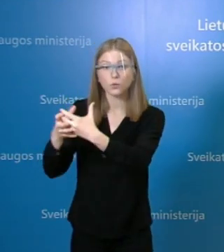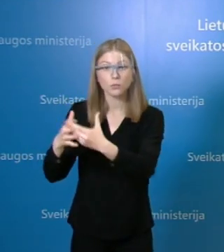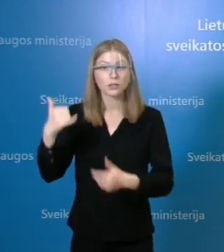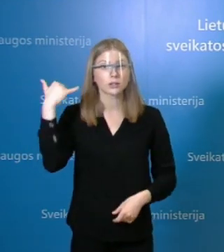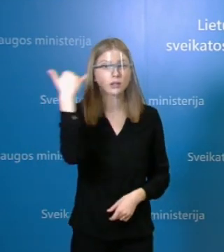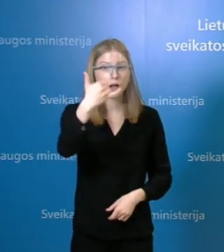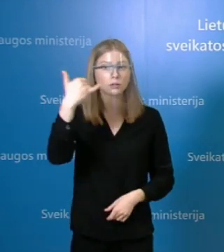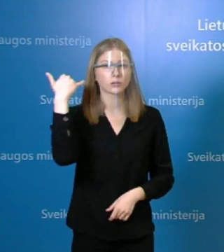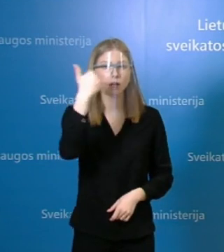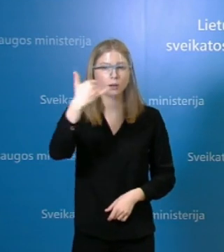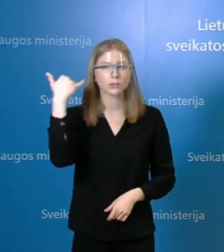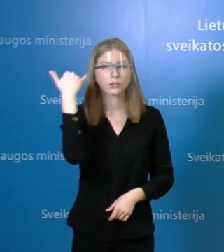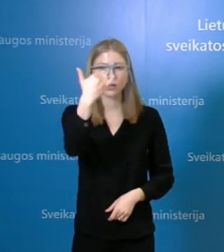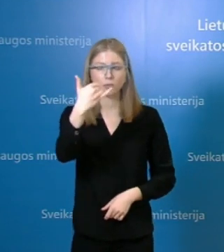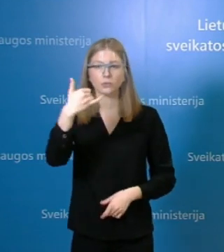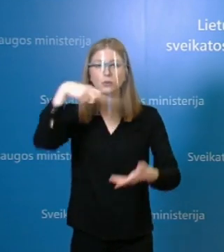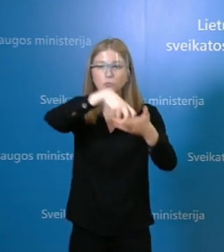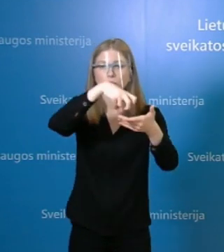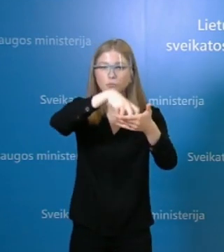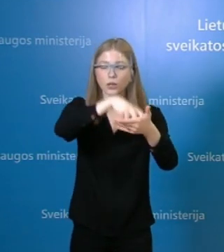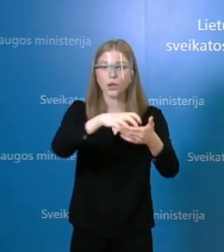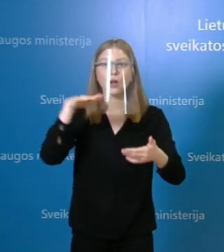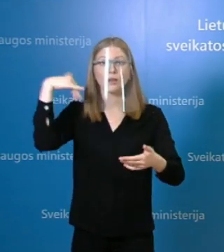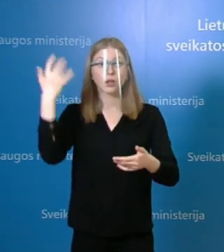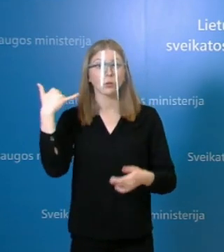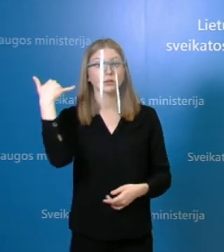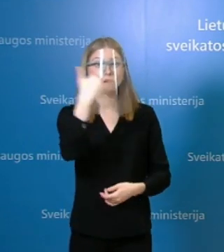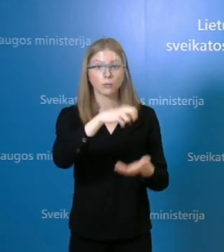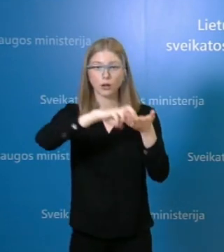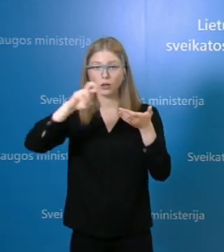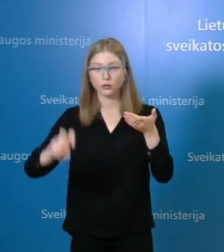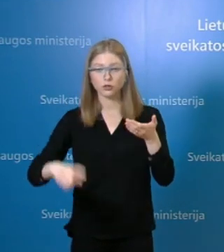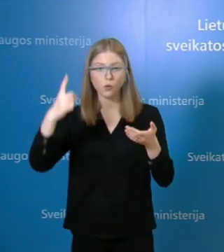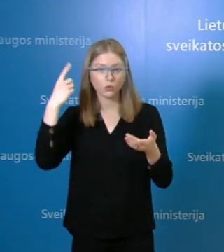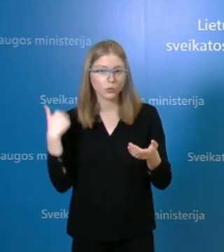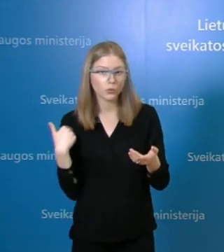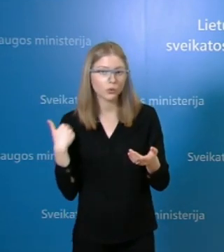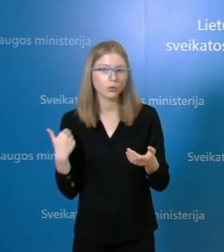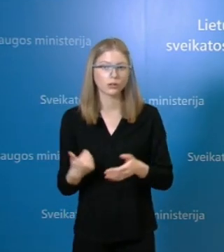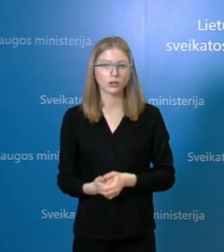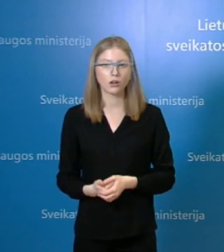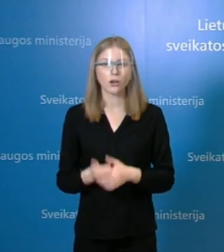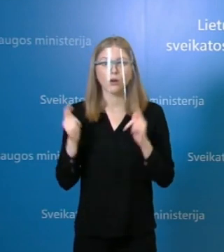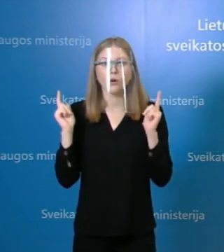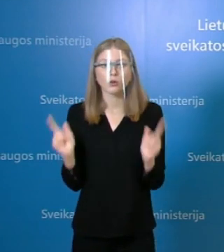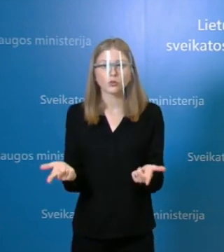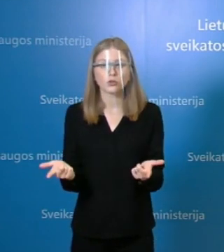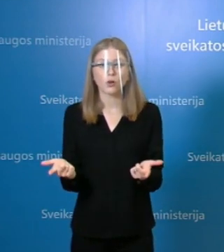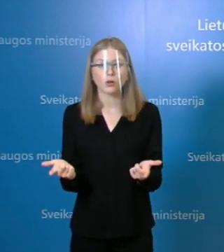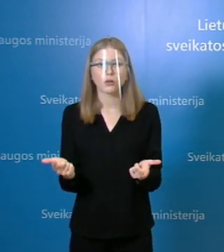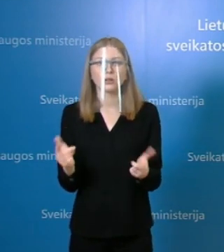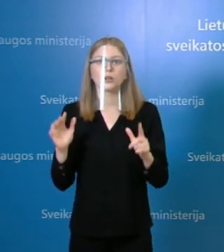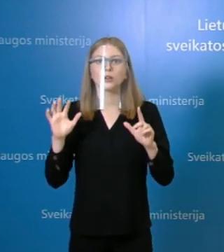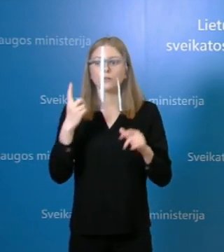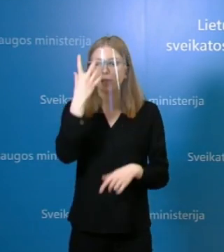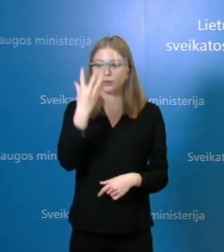skambino registravusi, paskui skambinosi atšaukinėjo tas registracijas ir Na, kai nėra nustatyta tam tikro limito, kiek